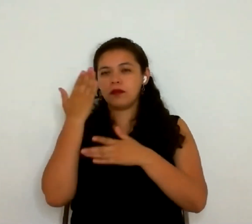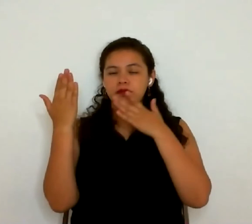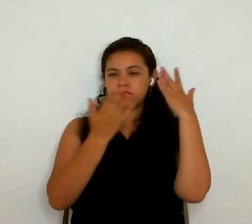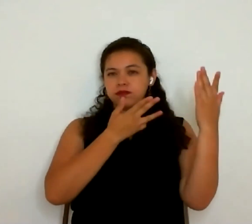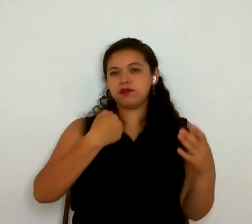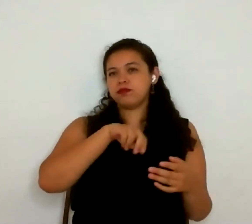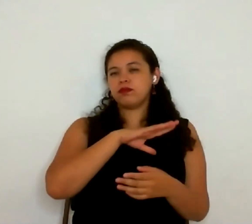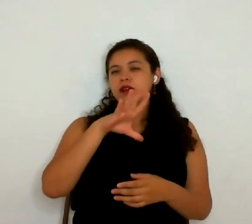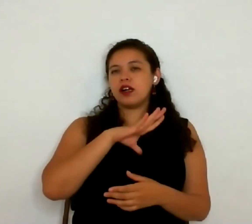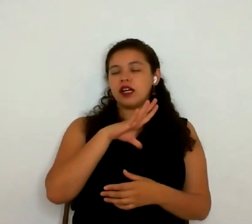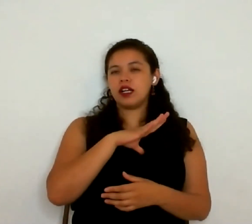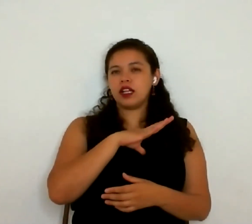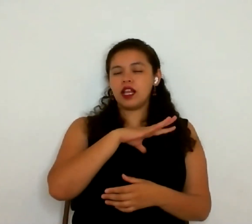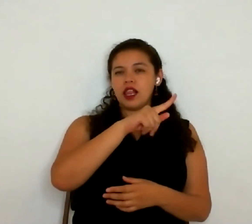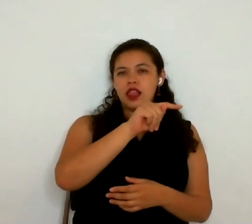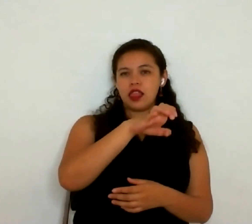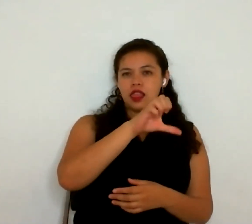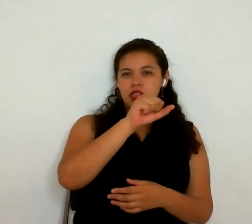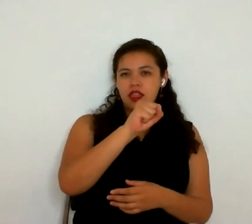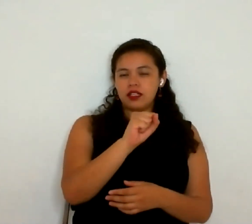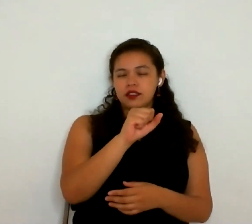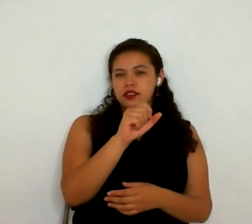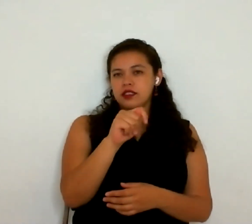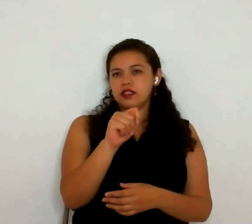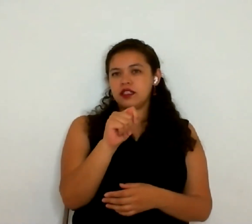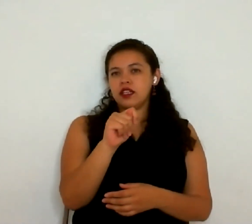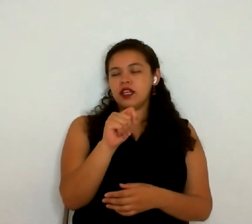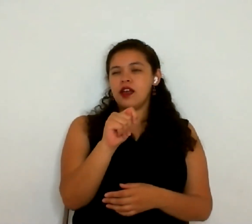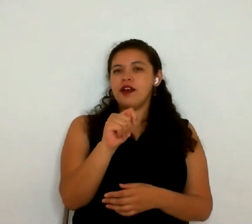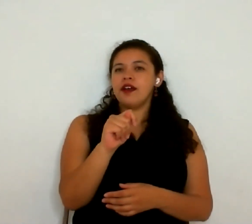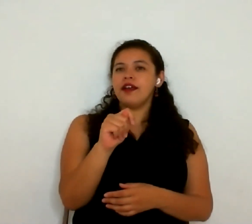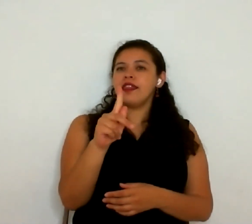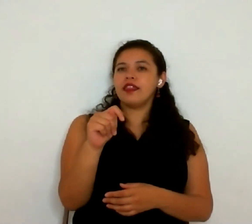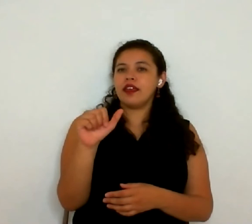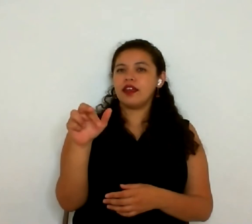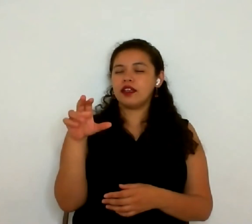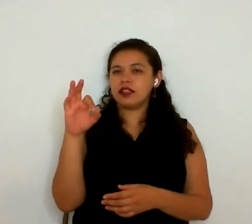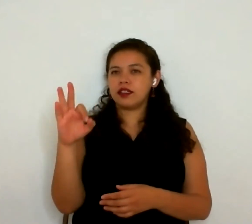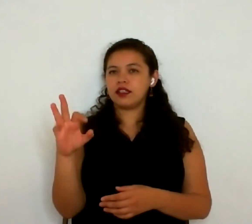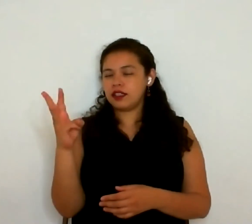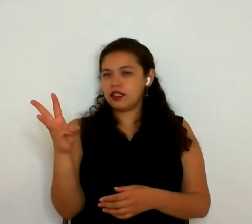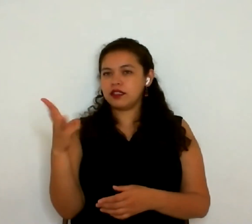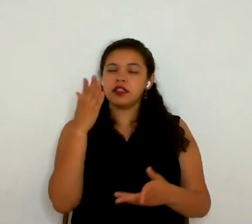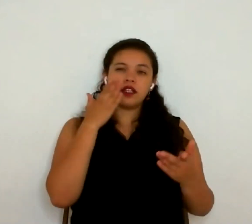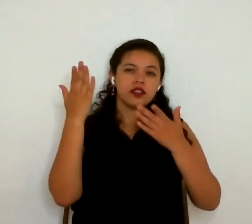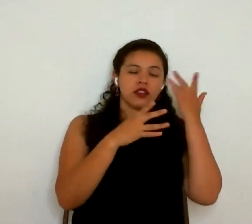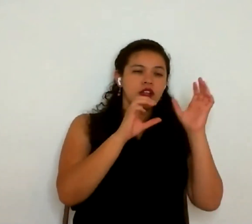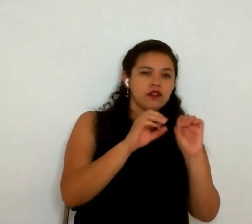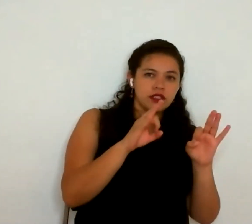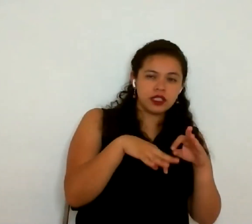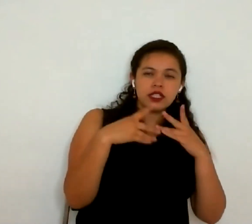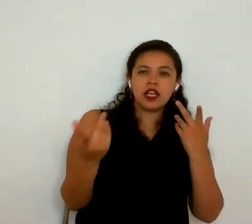el test pts es decir en el estudio en la en la oficina y el estudio en el domicilio